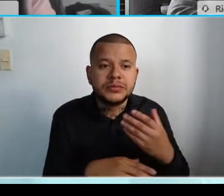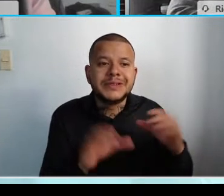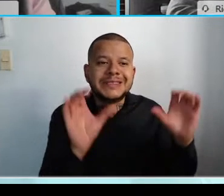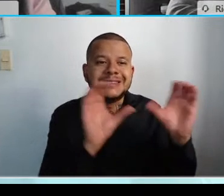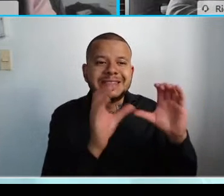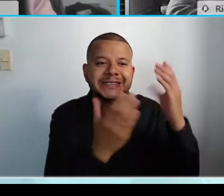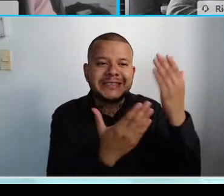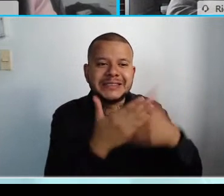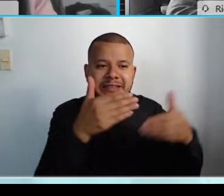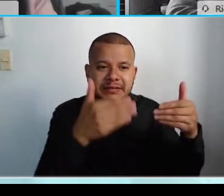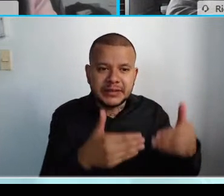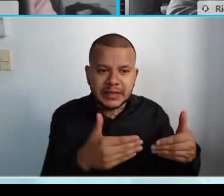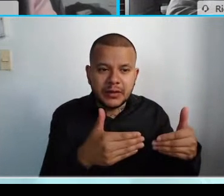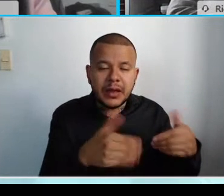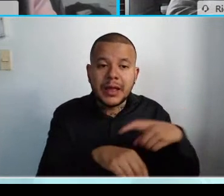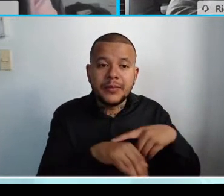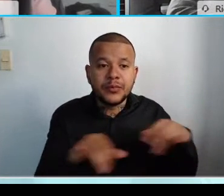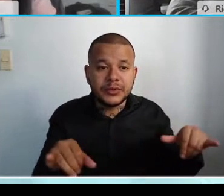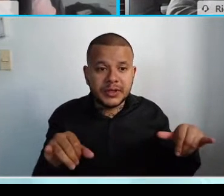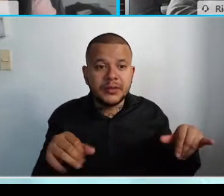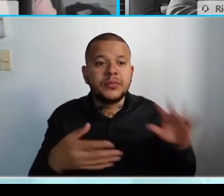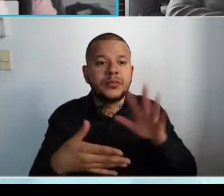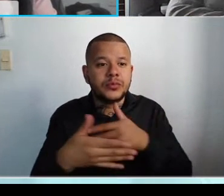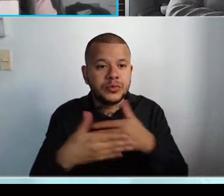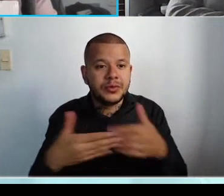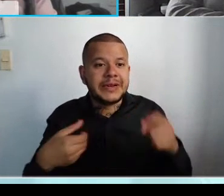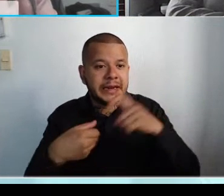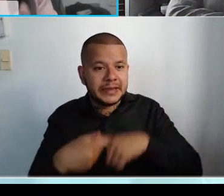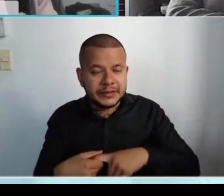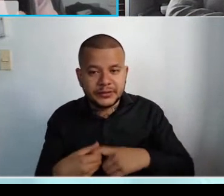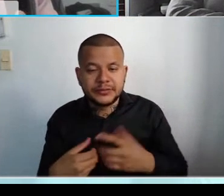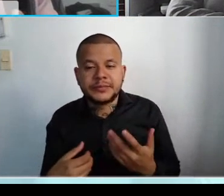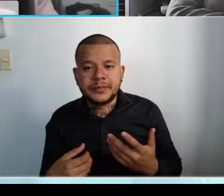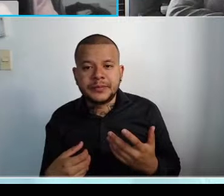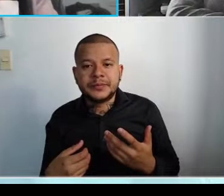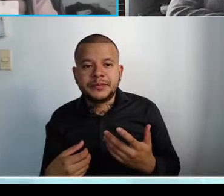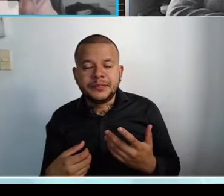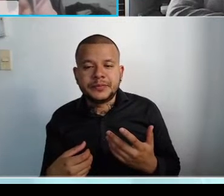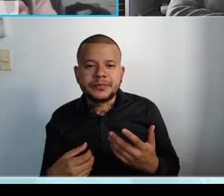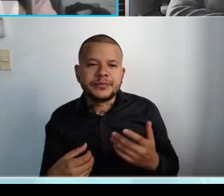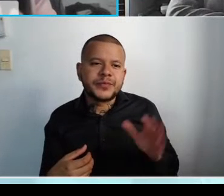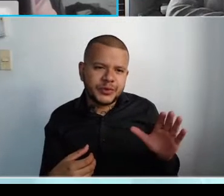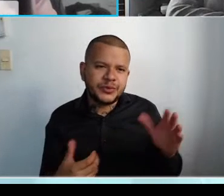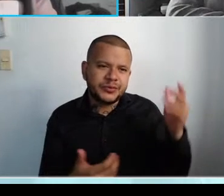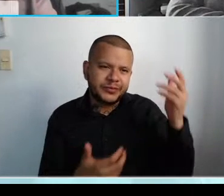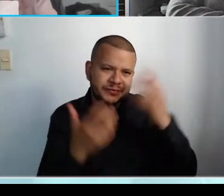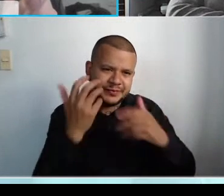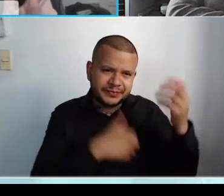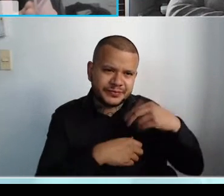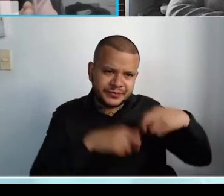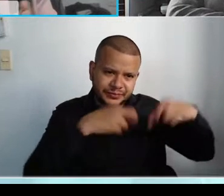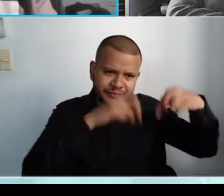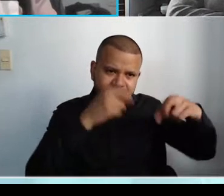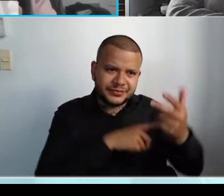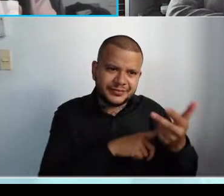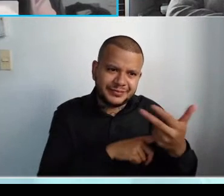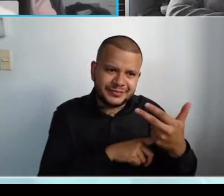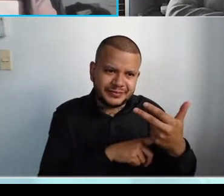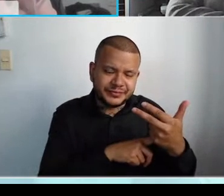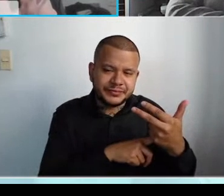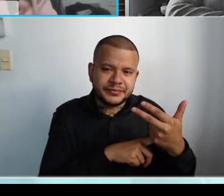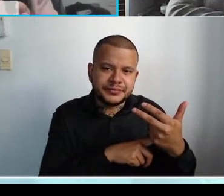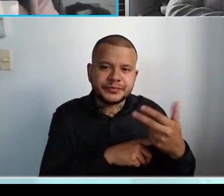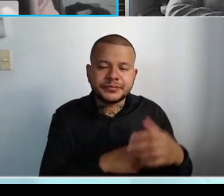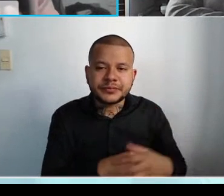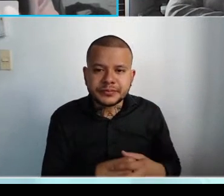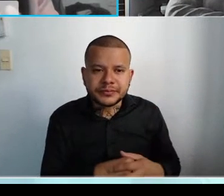se realiza el registro. En este mismo momento, bajo esa evaluación que hacen los tres profesionales del equipo multidisciplinario